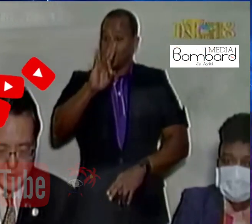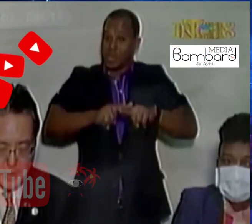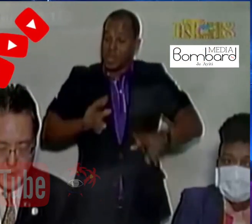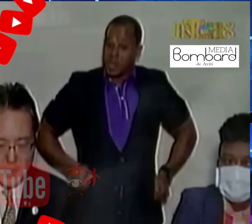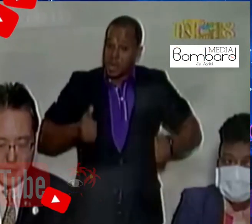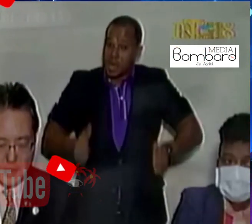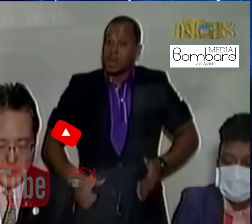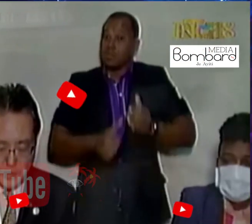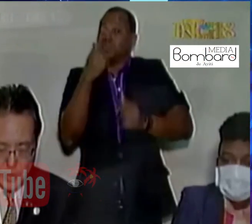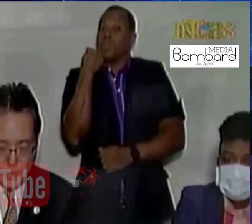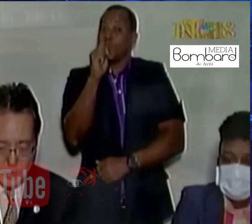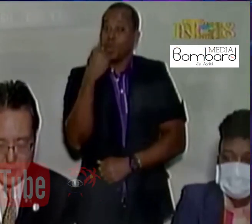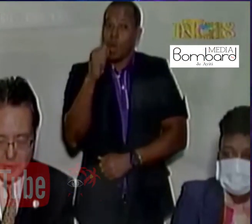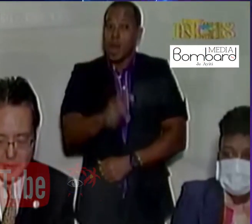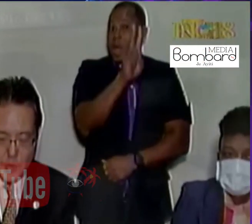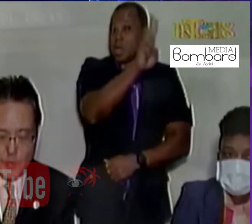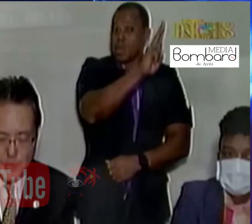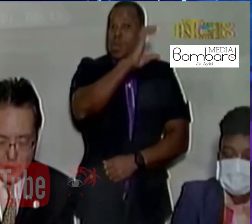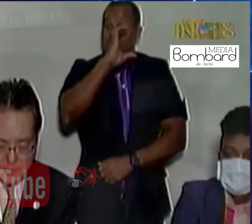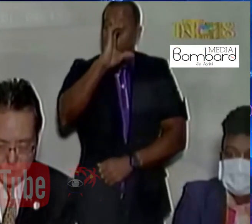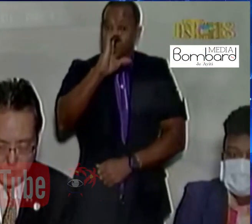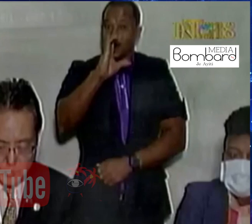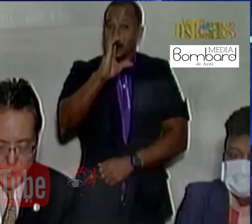toilette, 200